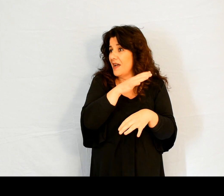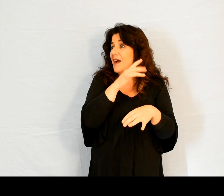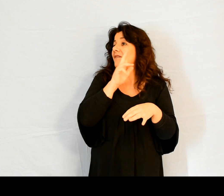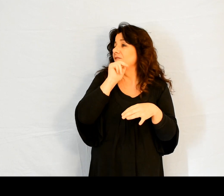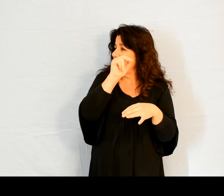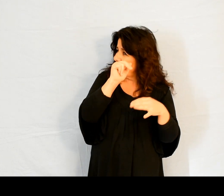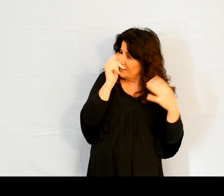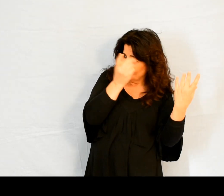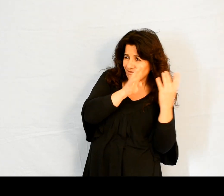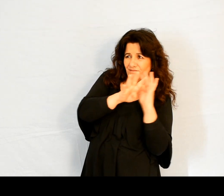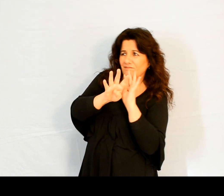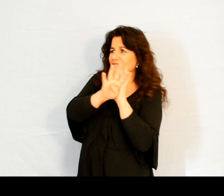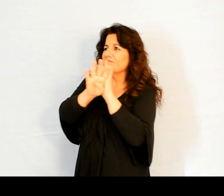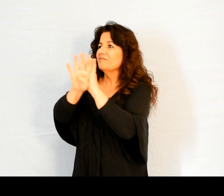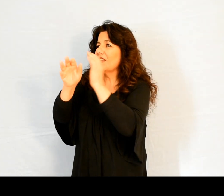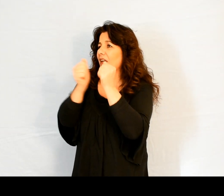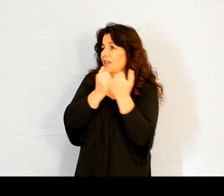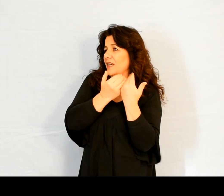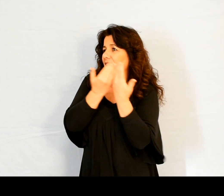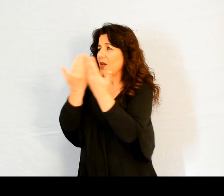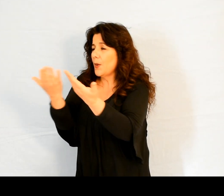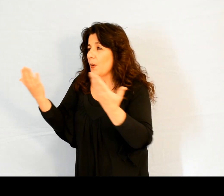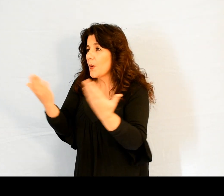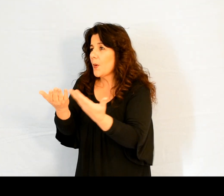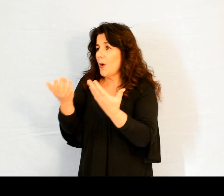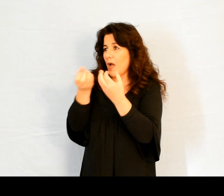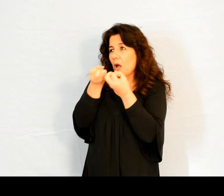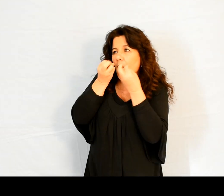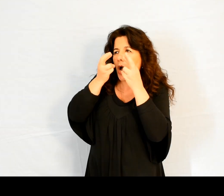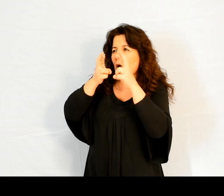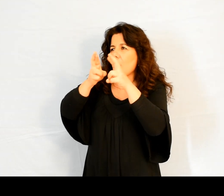l'or et l'encens. Ils annonceront les exploits du Seigneur.